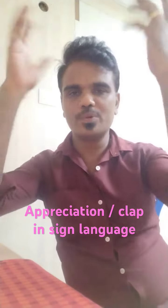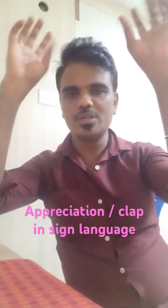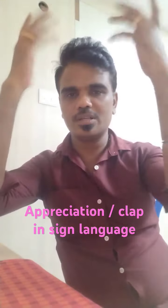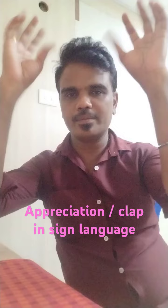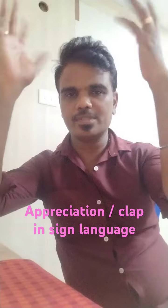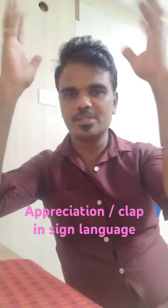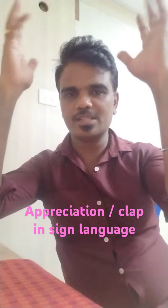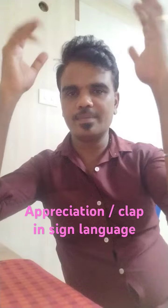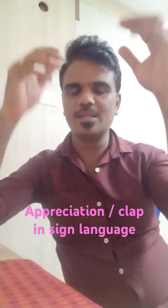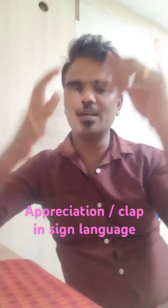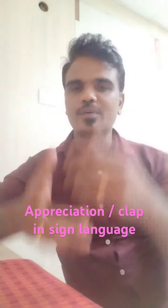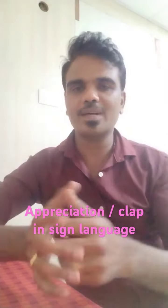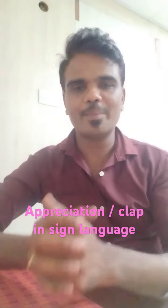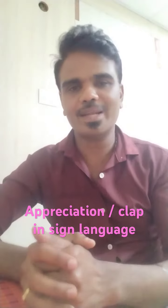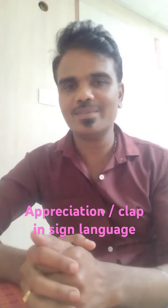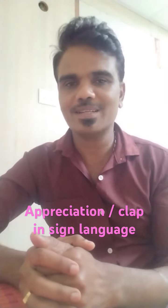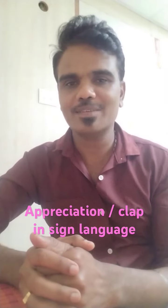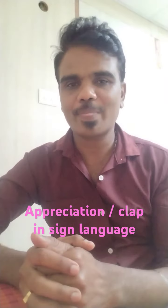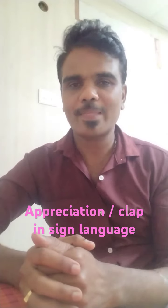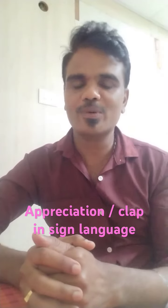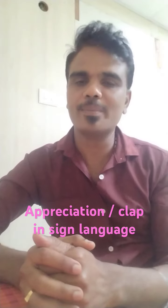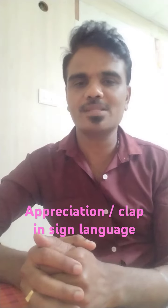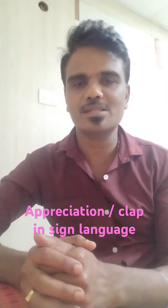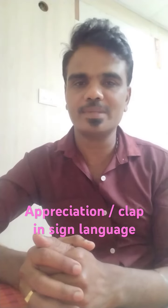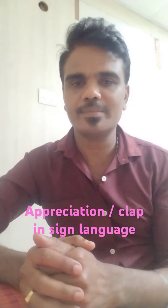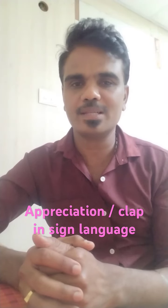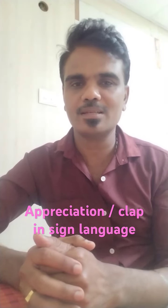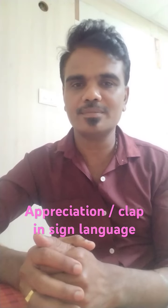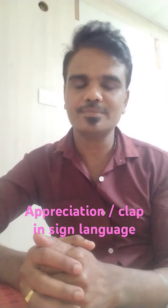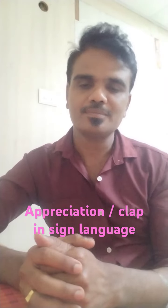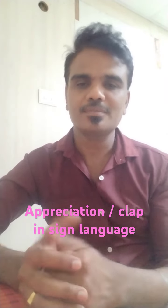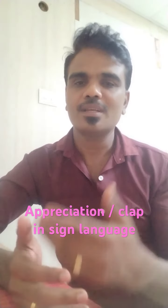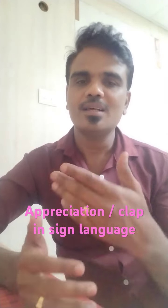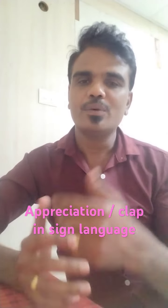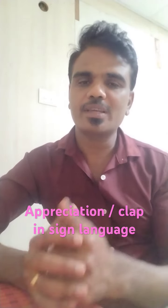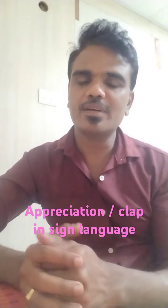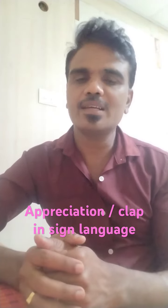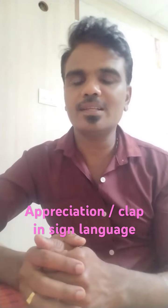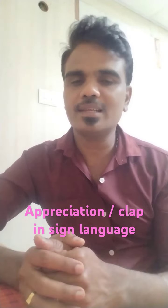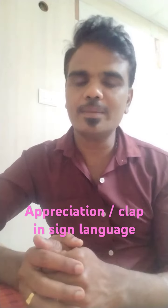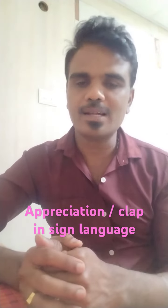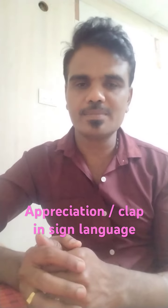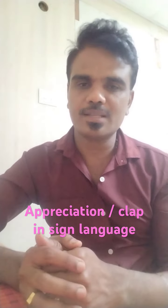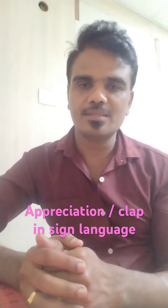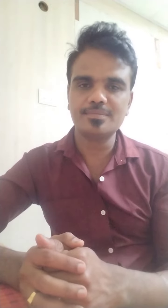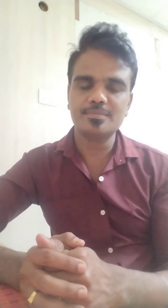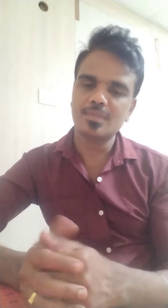பண்ணுறீங்கப்போ இப்படி செஞ்சீங்க அப்படின்னா அவங்க ஹாப்பி ஆகிடுவாங்க. ஒரு அப்ரிஷியேட் மாதிரி தான். ஓகேவா? இதை நீங்கள் ப்ராக்டிஸ் பண்ணுங்கள்.